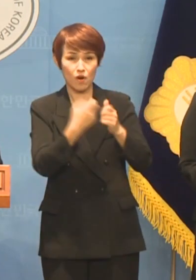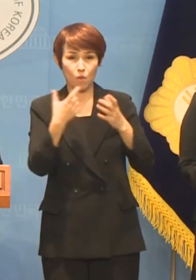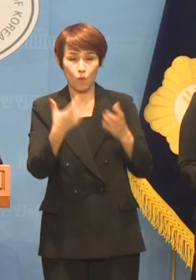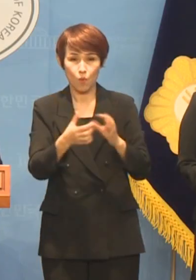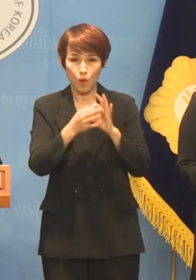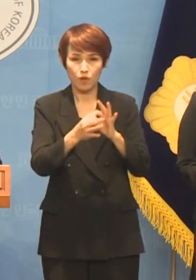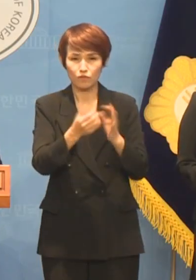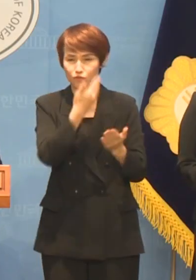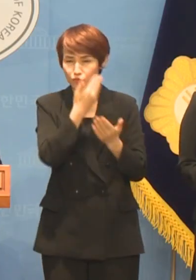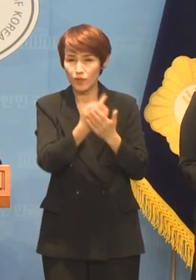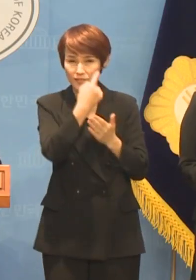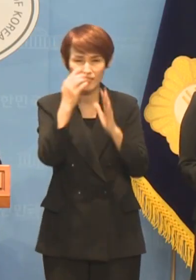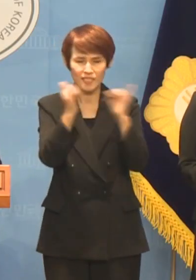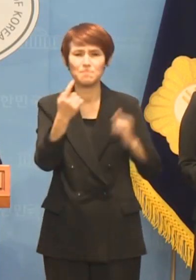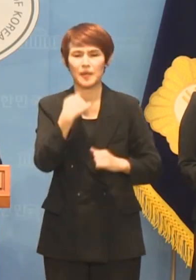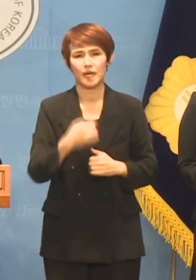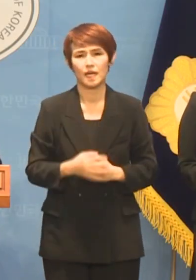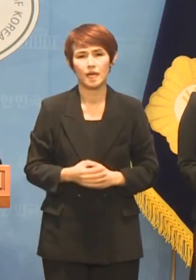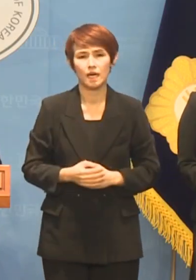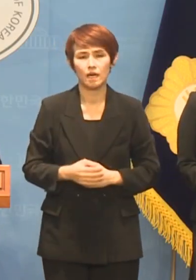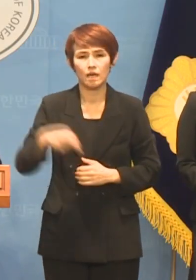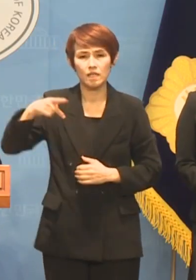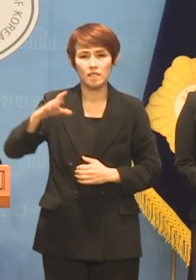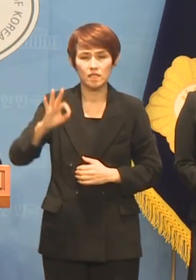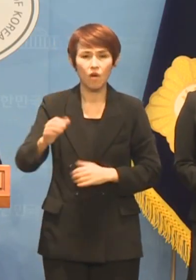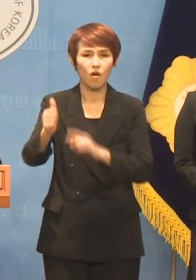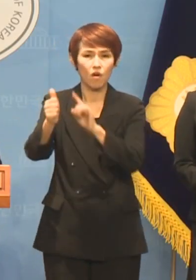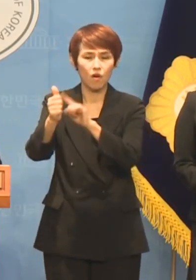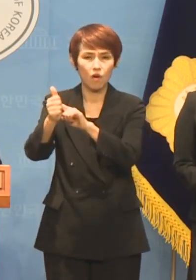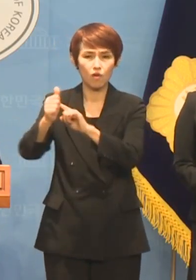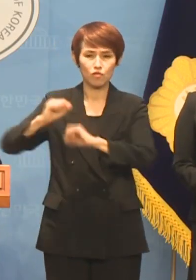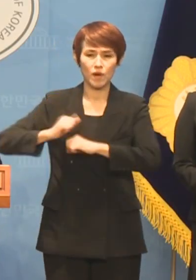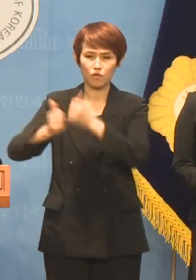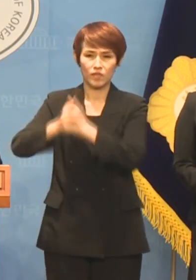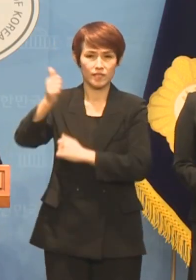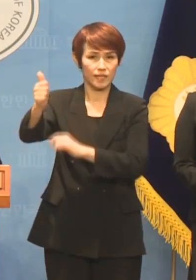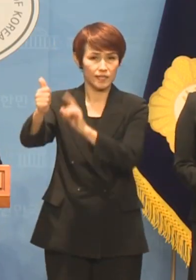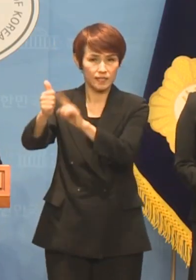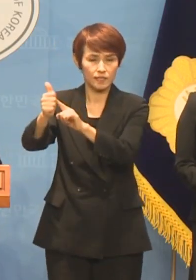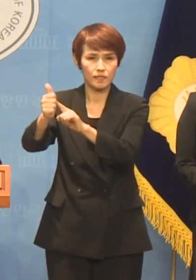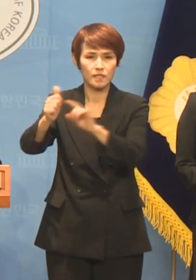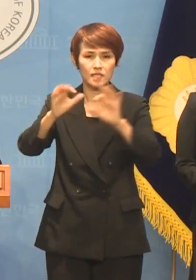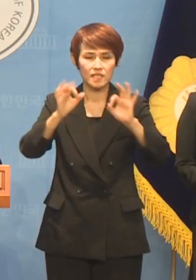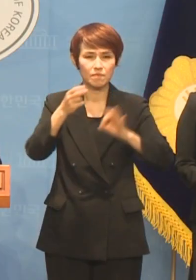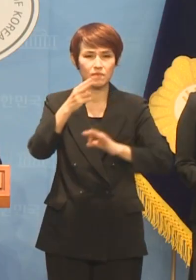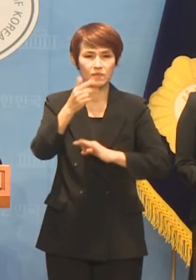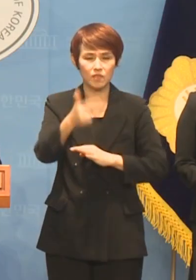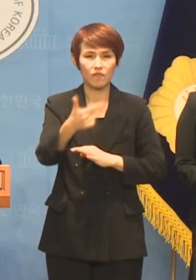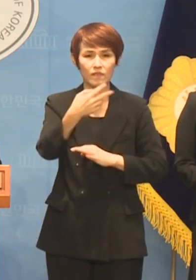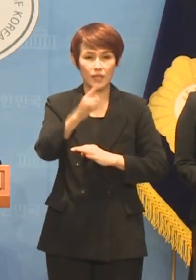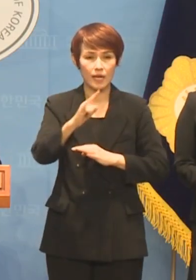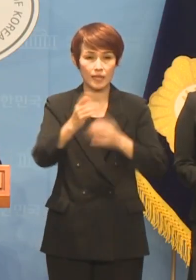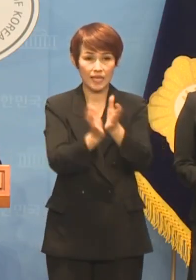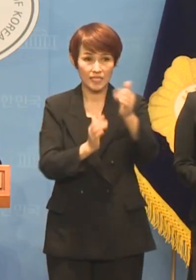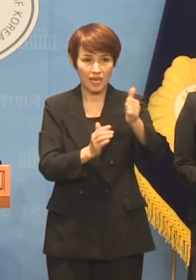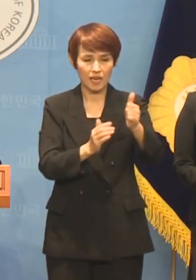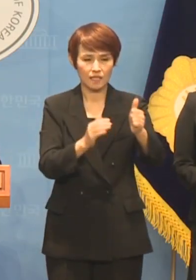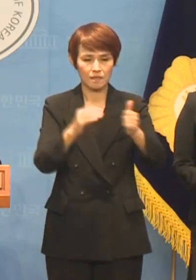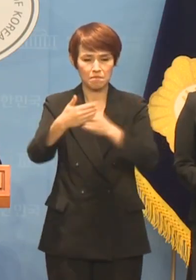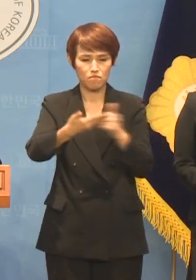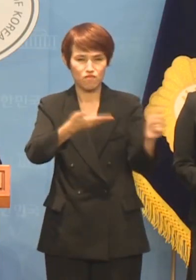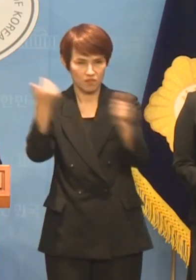증인이었습니다. 그런데 성일종 국회 국방위원장은 김현태 단장을 자신의 방으로